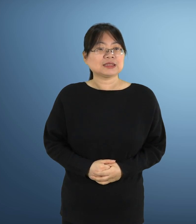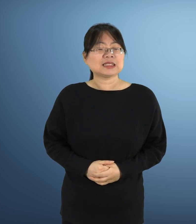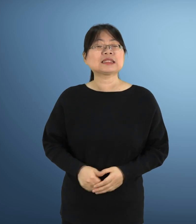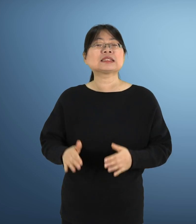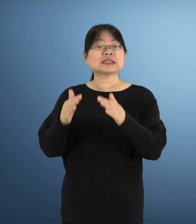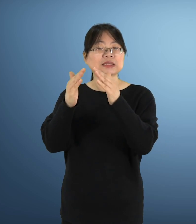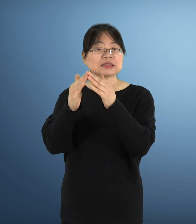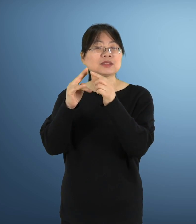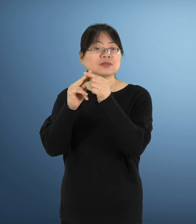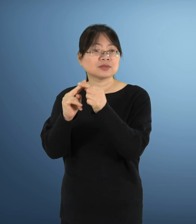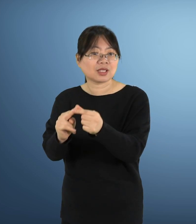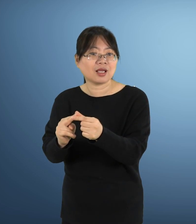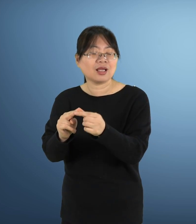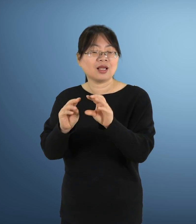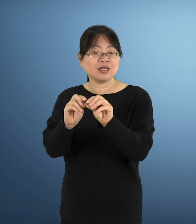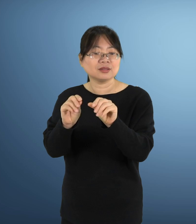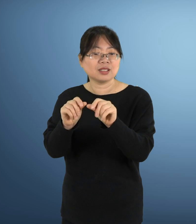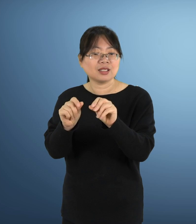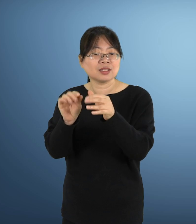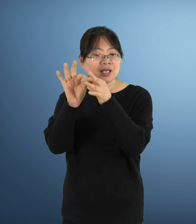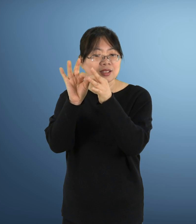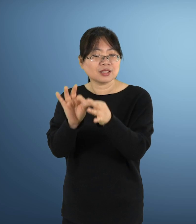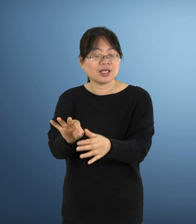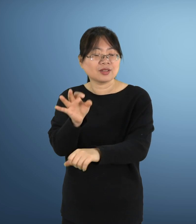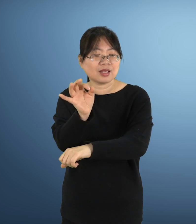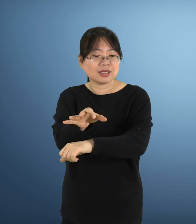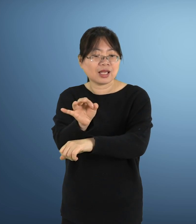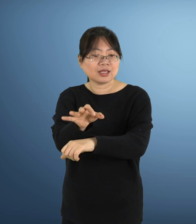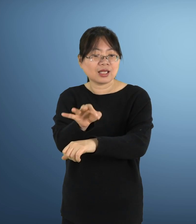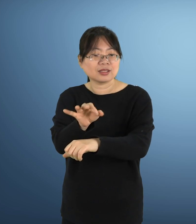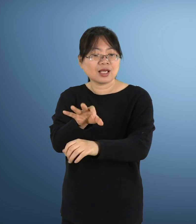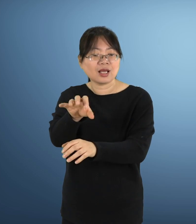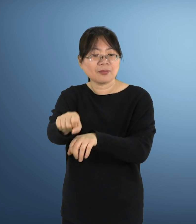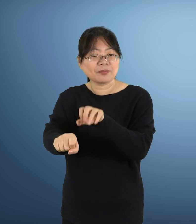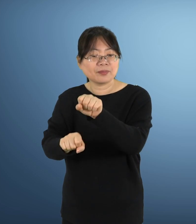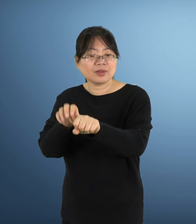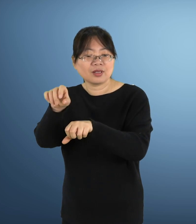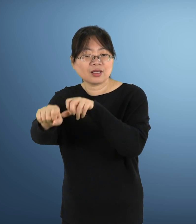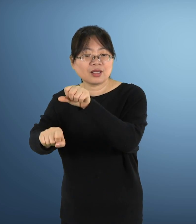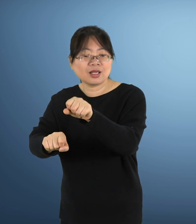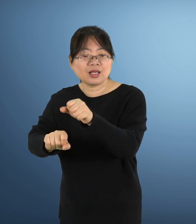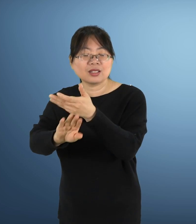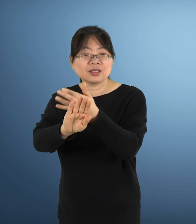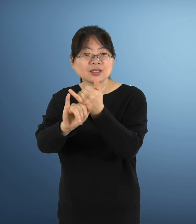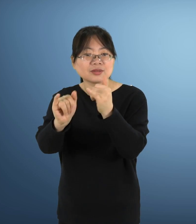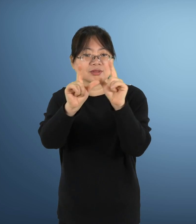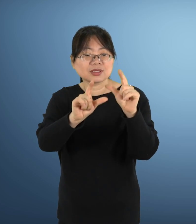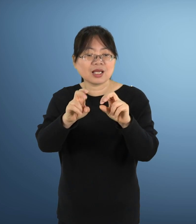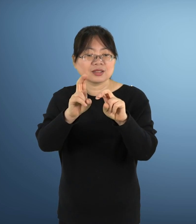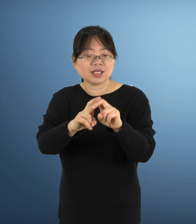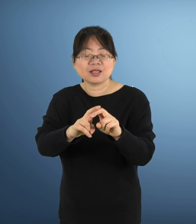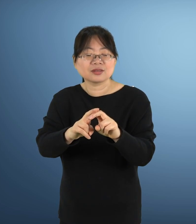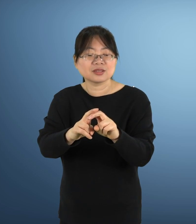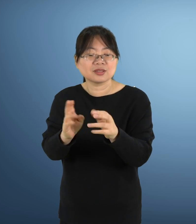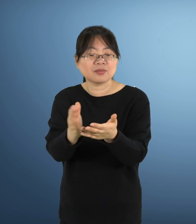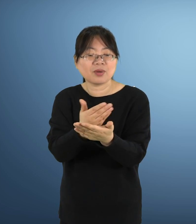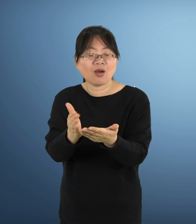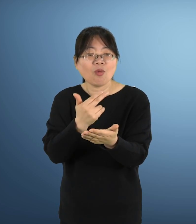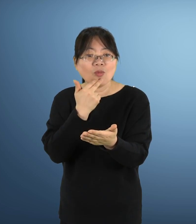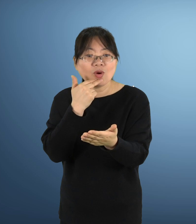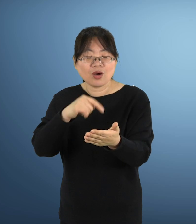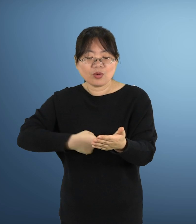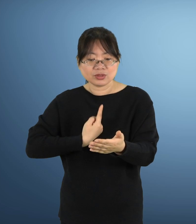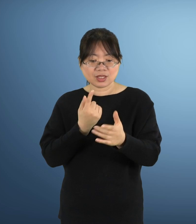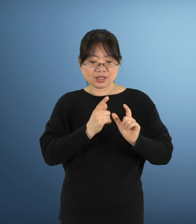집과 땅을 계속 사들여 다른 사람이 살 공간도 남기지 않고